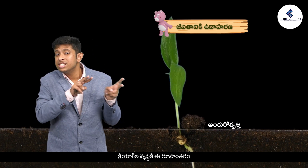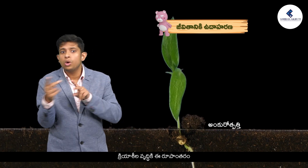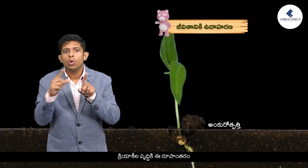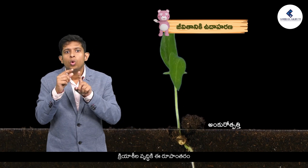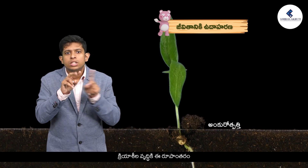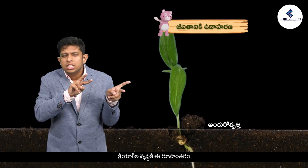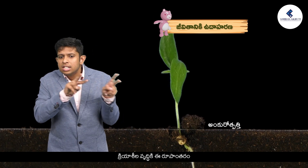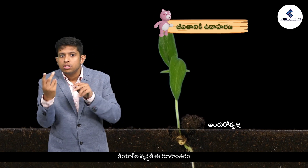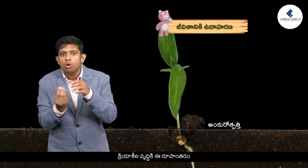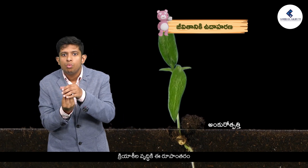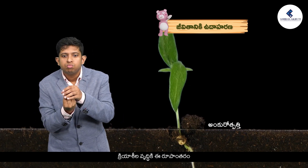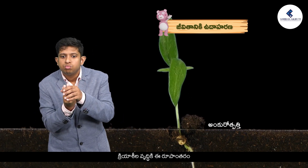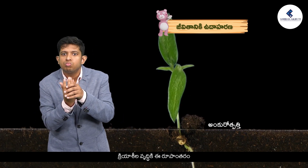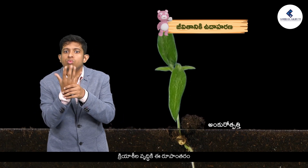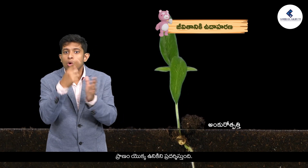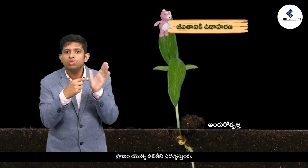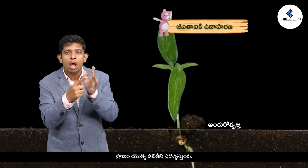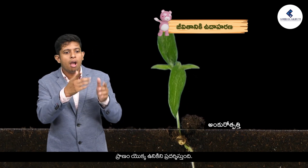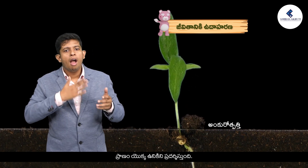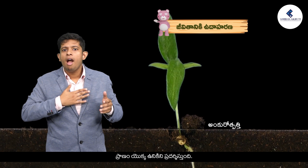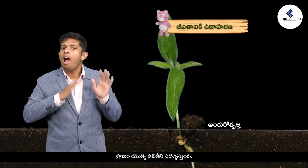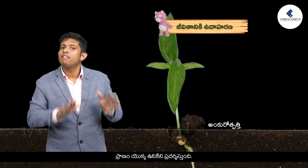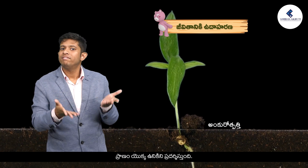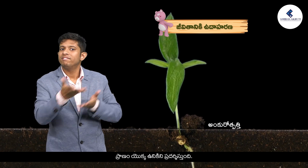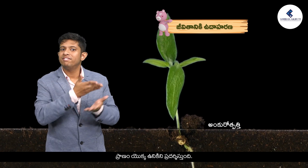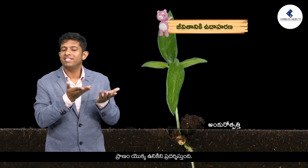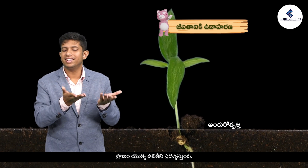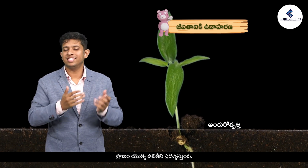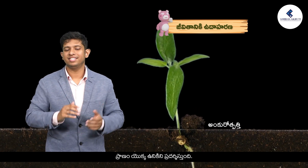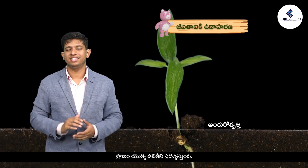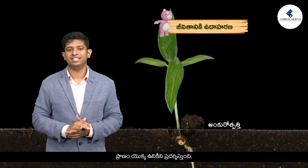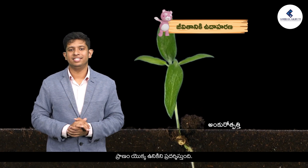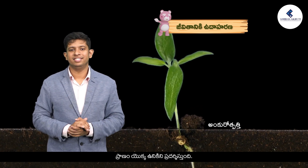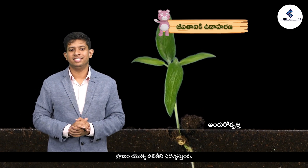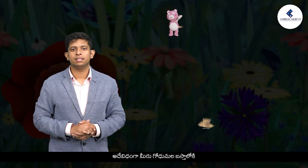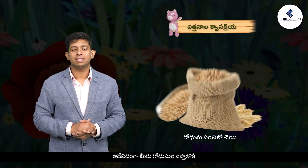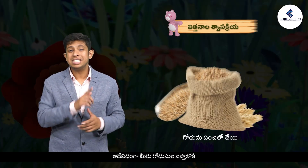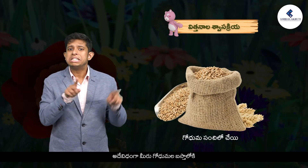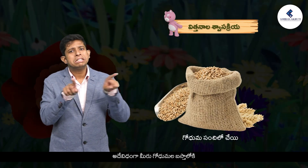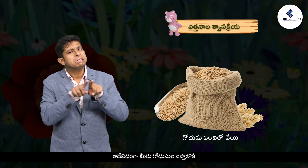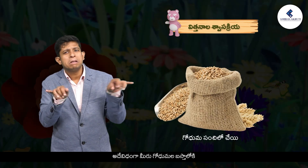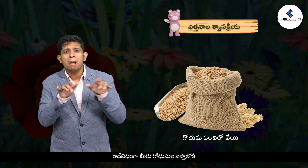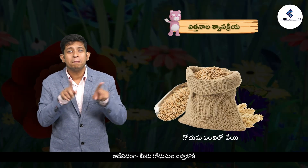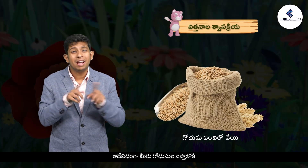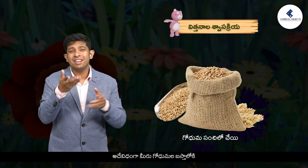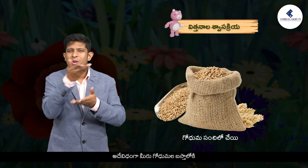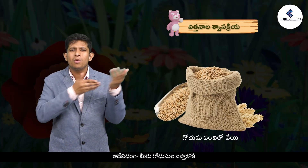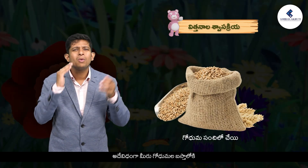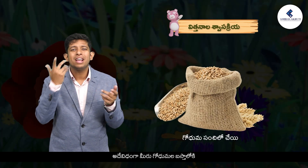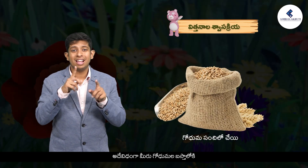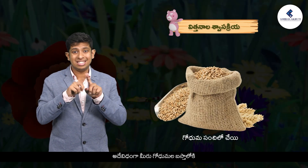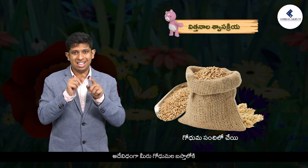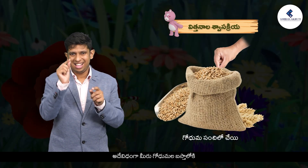క్రియాశీల వృద్ధికి ఈ రూపాంతరం ప్రాణం యొక్క ఉనికిని ప్రదర్శిస్తుంది. అదేవిధంగా మీరు